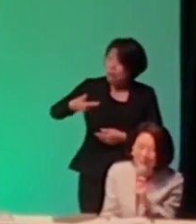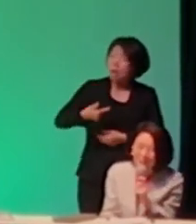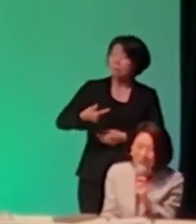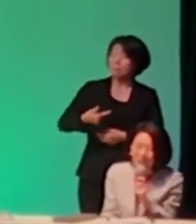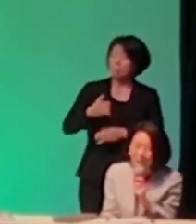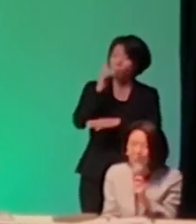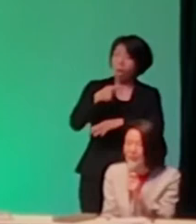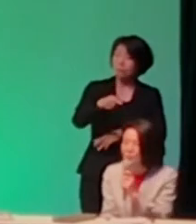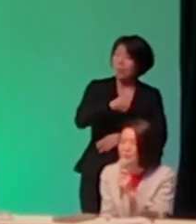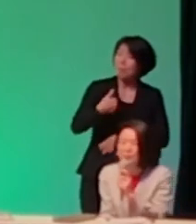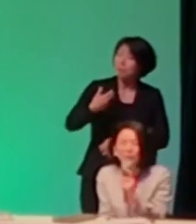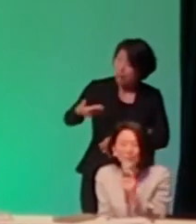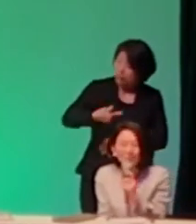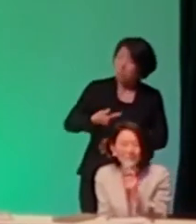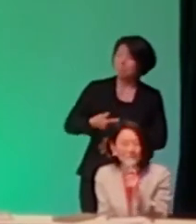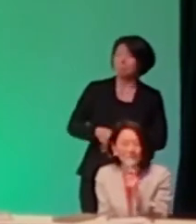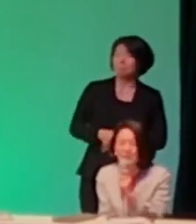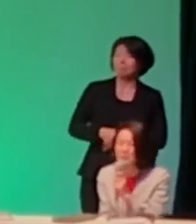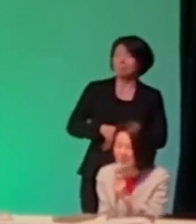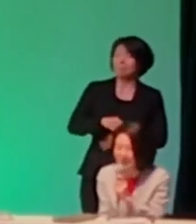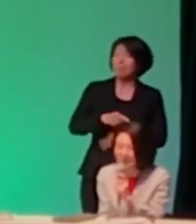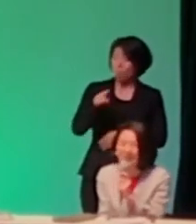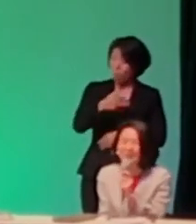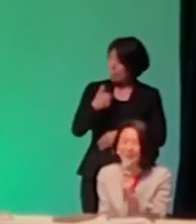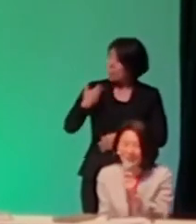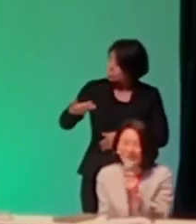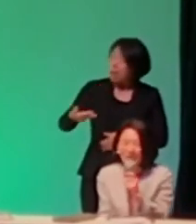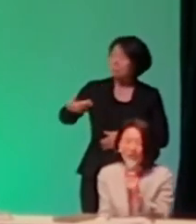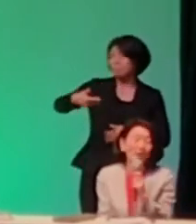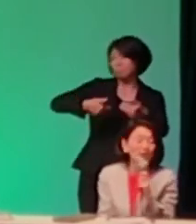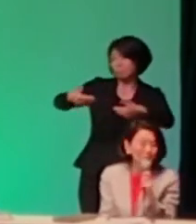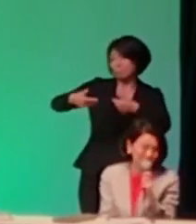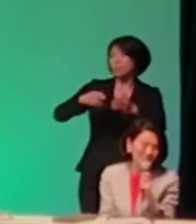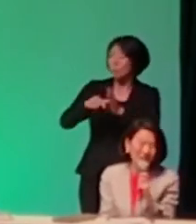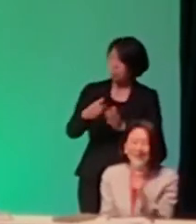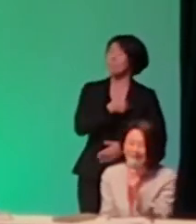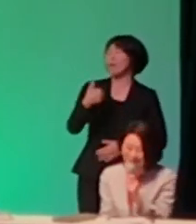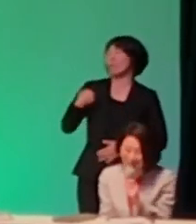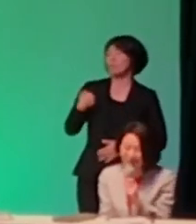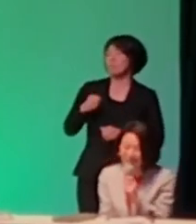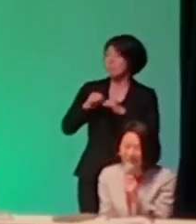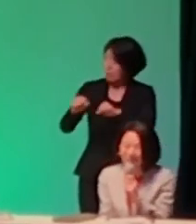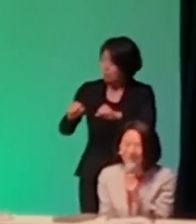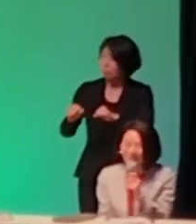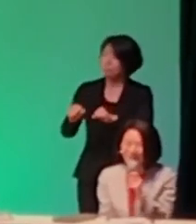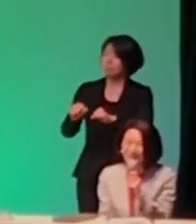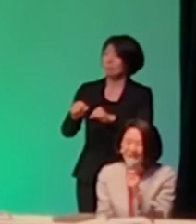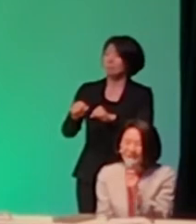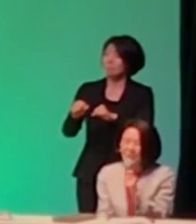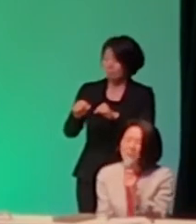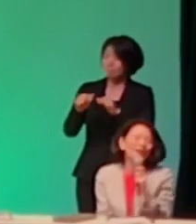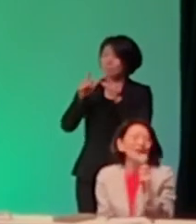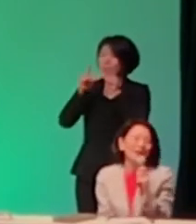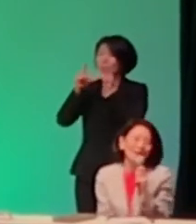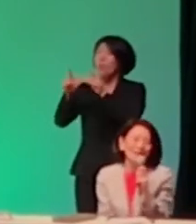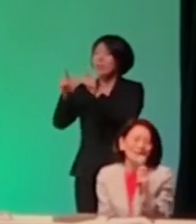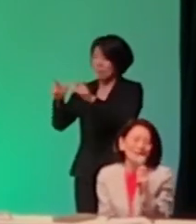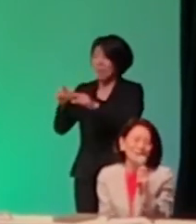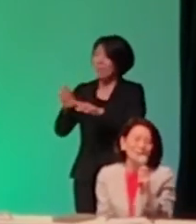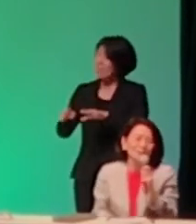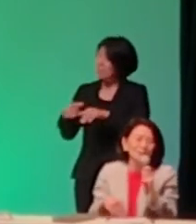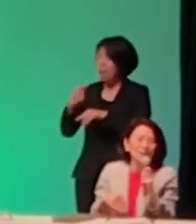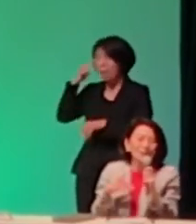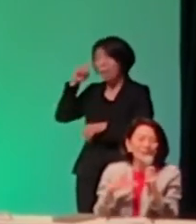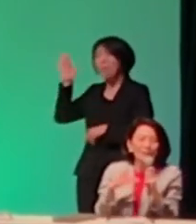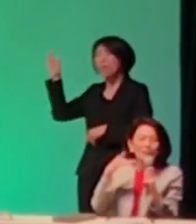ますかと、今回こんな遠いところなんですけど大丈夫ですかと聞かれた時、いや大丈夫ですと、やらせてくださいというふうに、まあ、今から考えてい